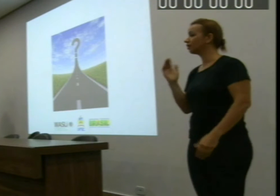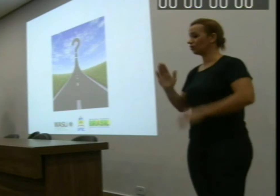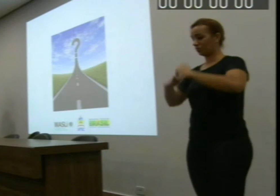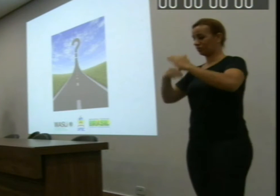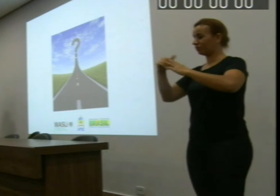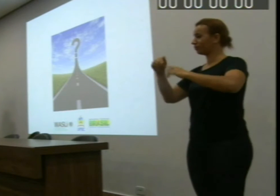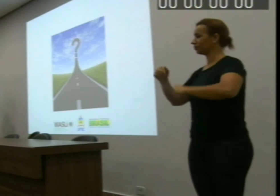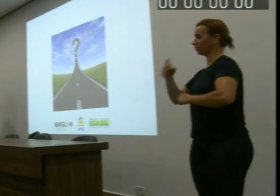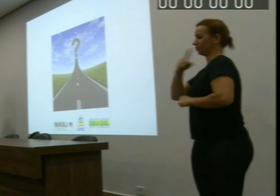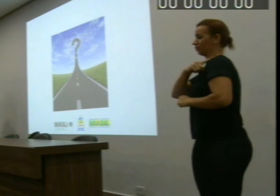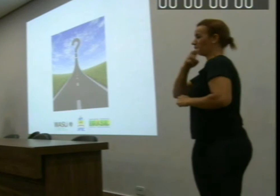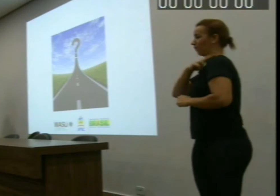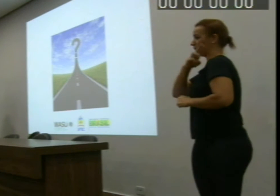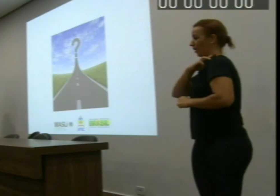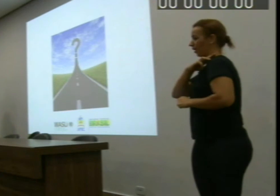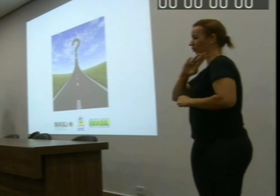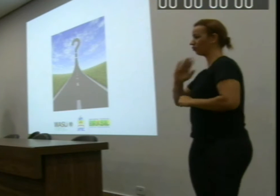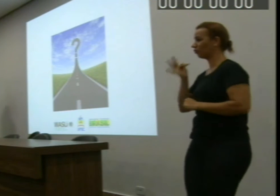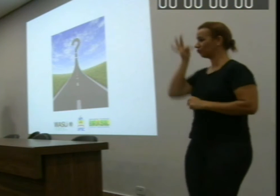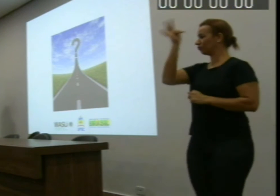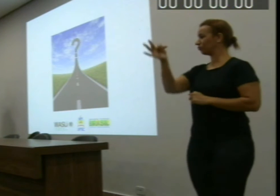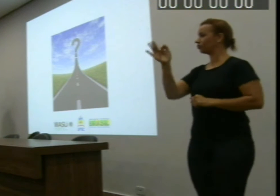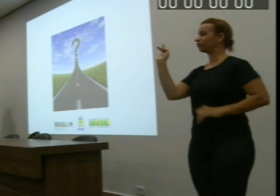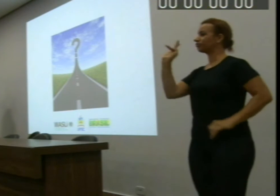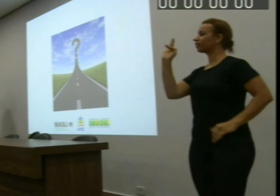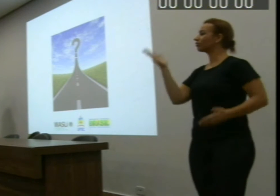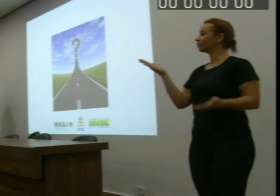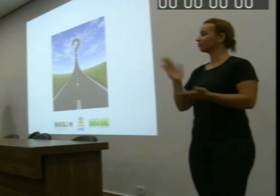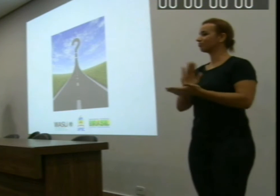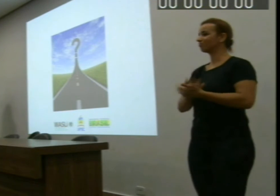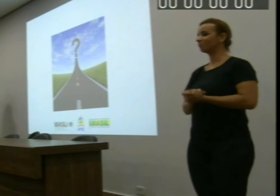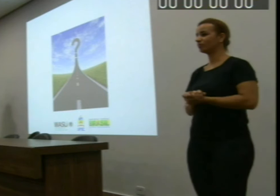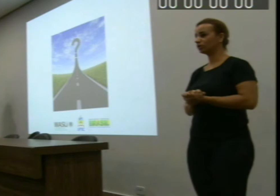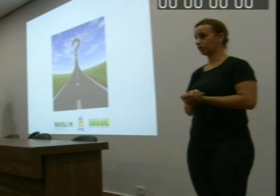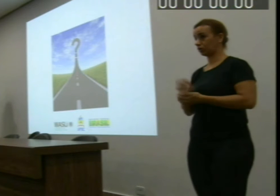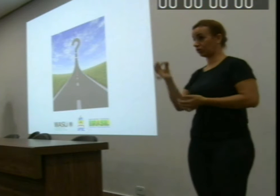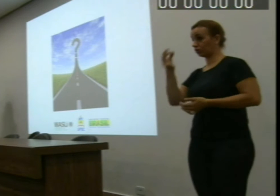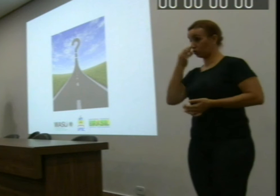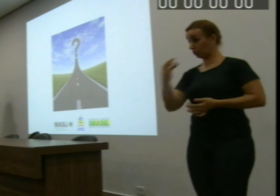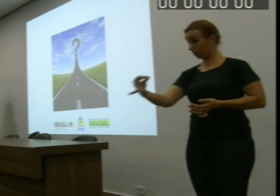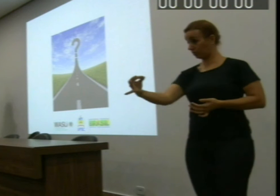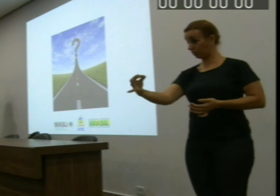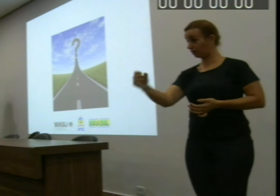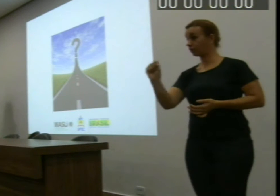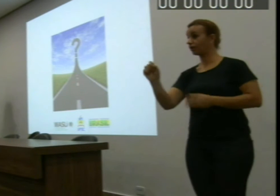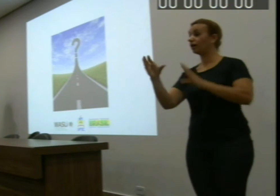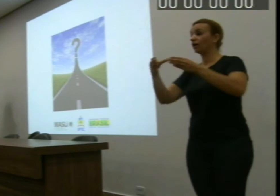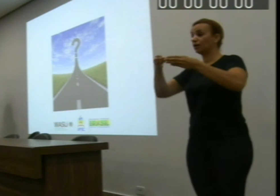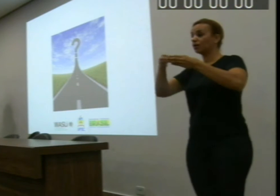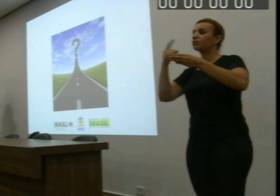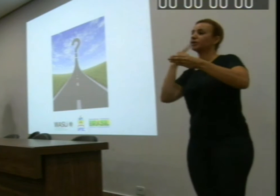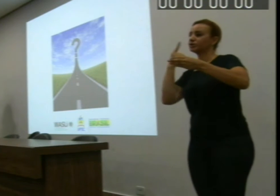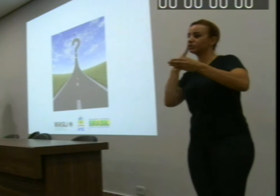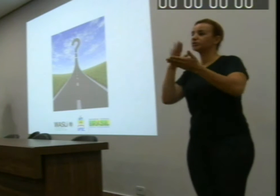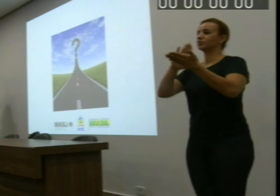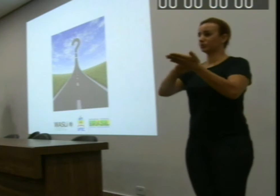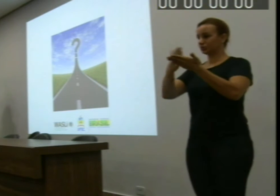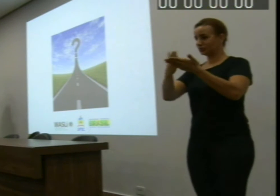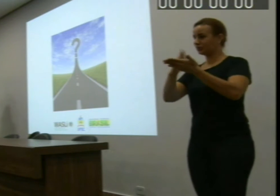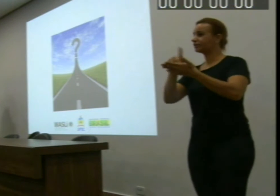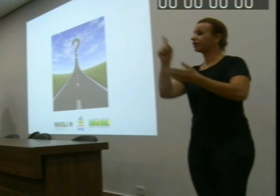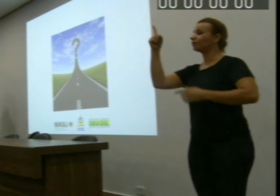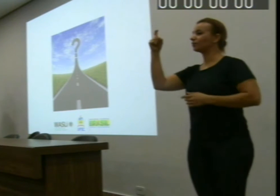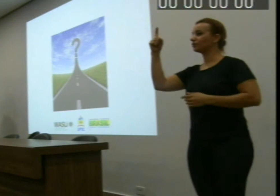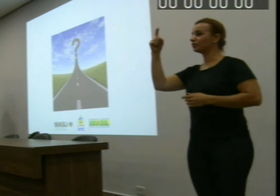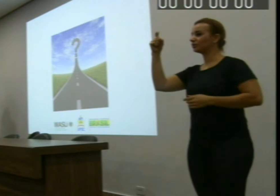superior a gente não faz ideia como vai ser no futuro então eu sugiro que vocês comunidade Suda intérpretes de de Dourados